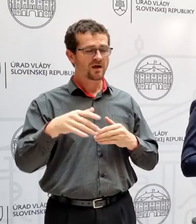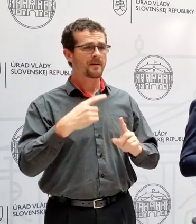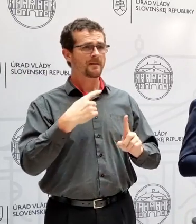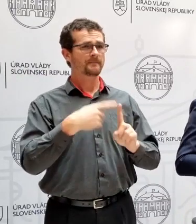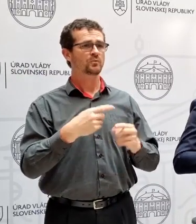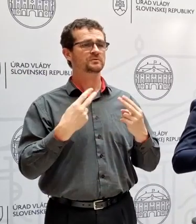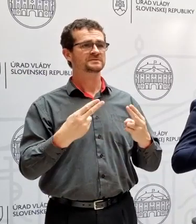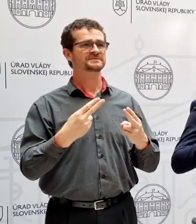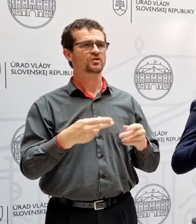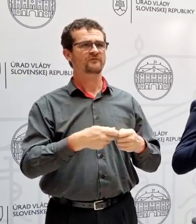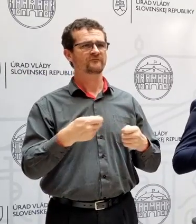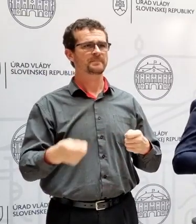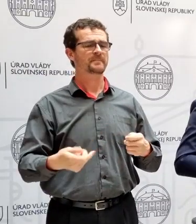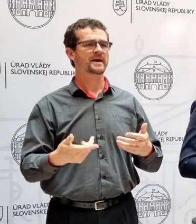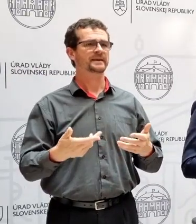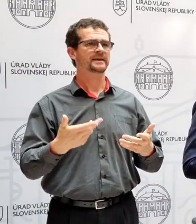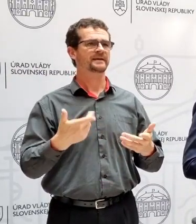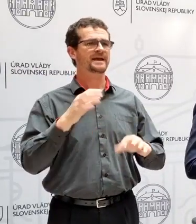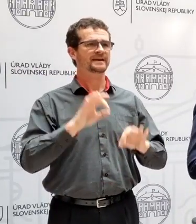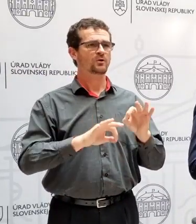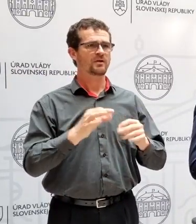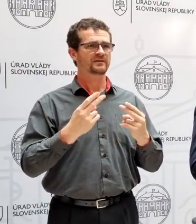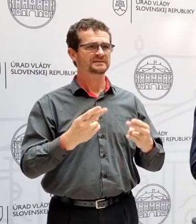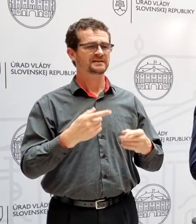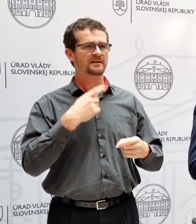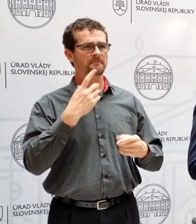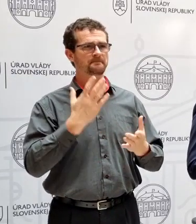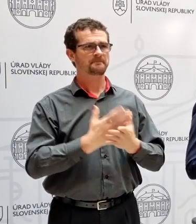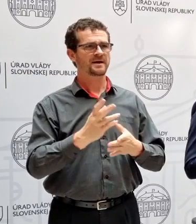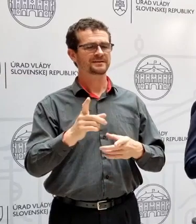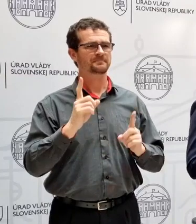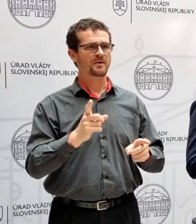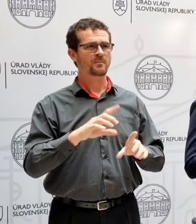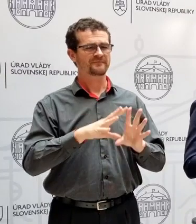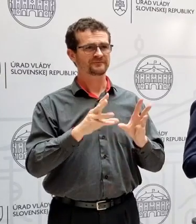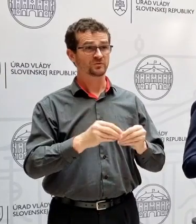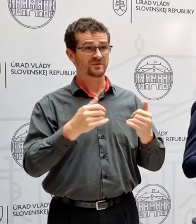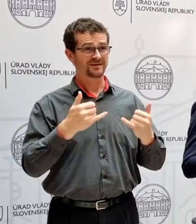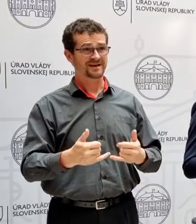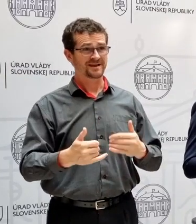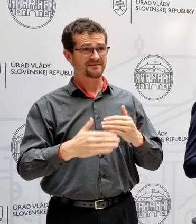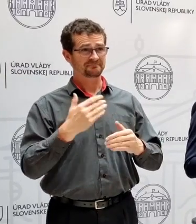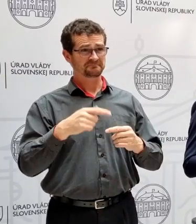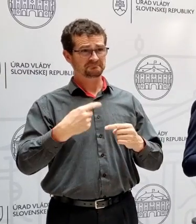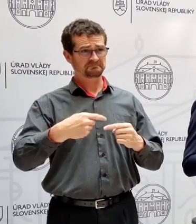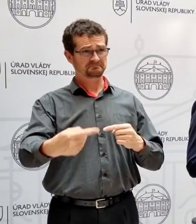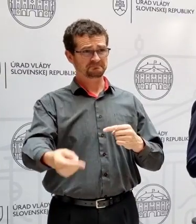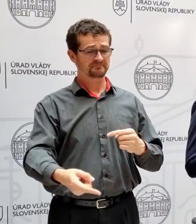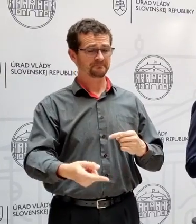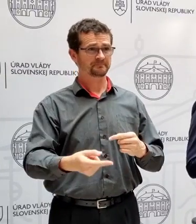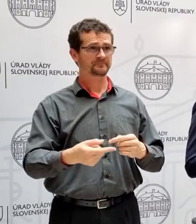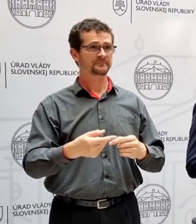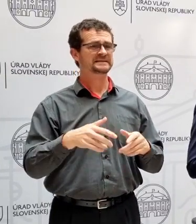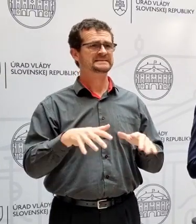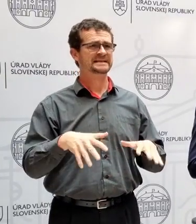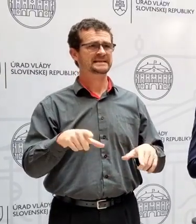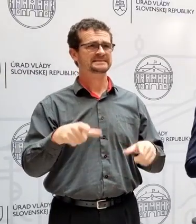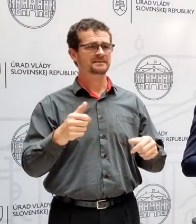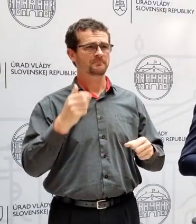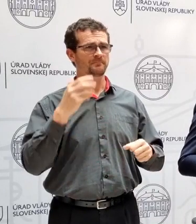zároveň cenové výmery a regulované ceny určené, všetko by malo byť už teraz, najbližšie týždne. Čiže extrémny stres tam